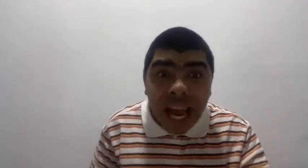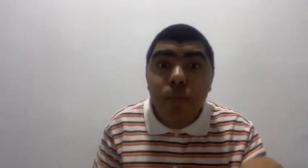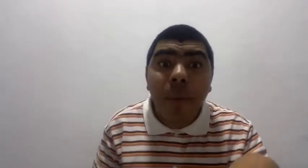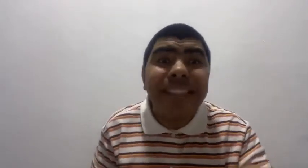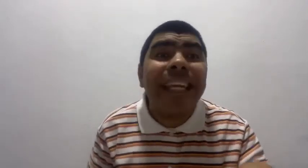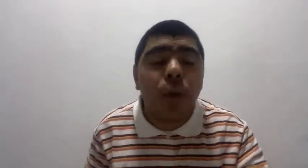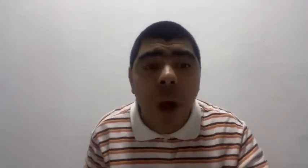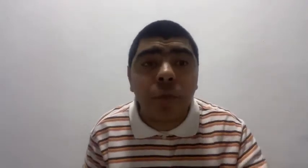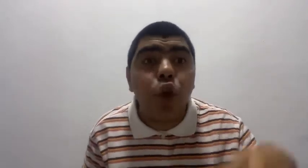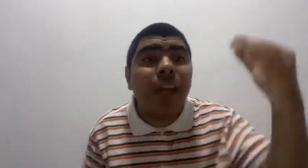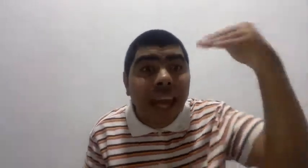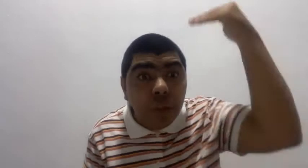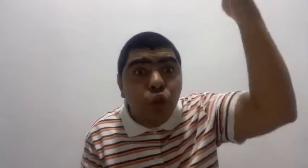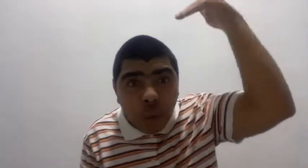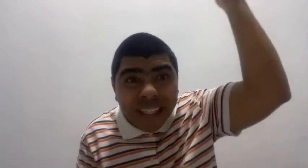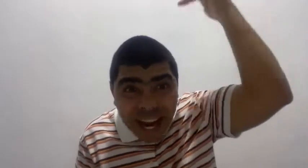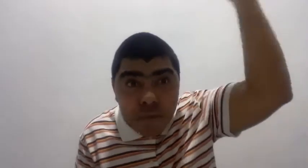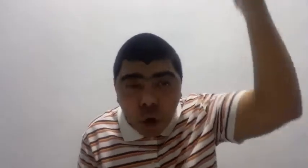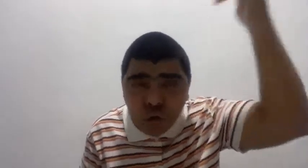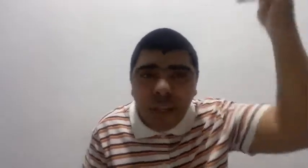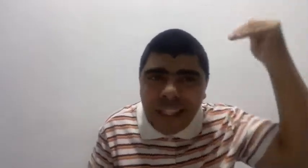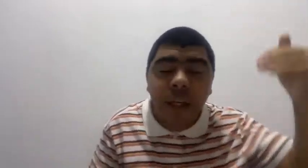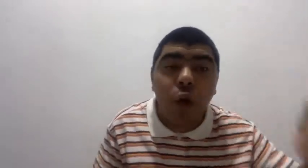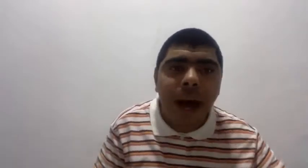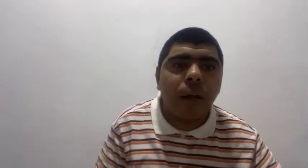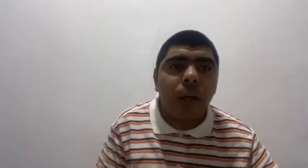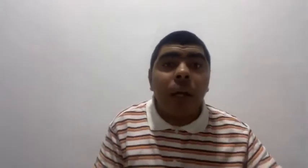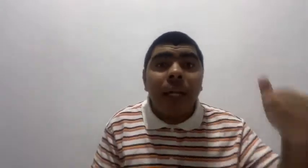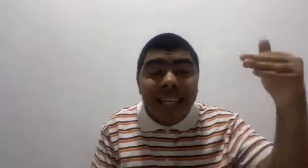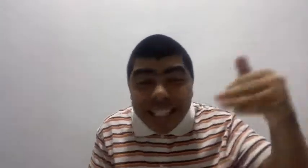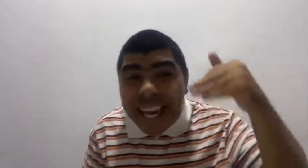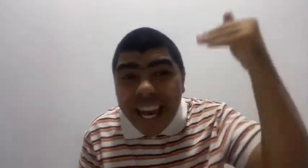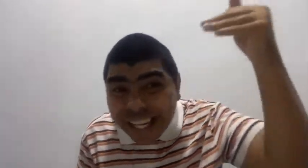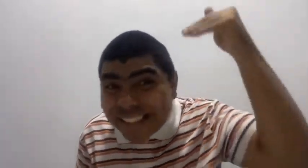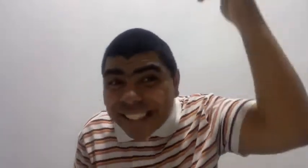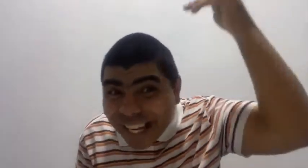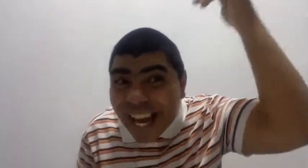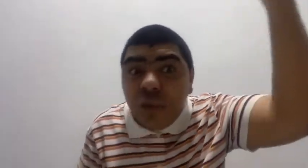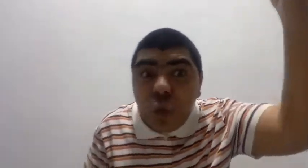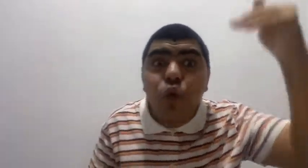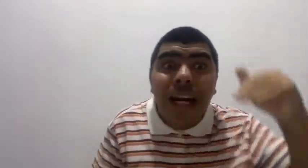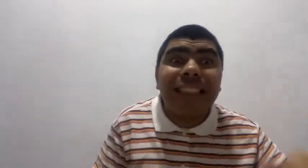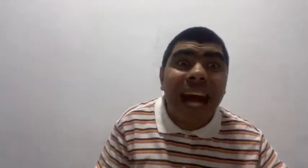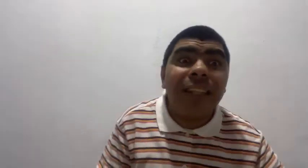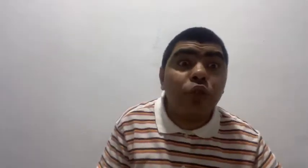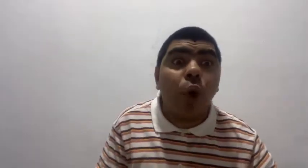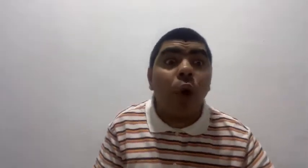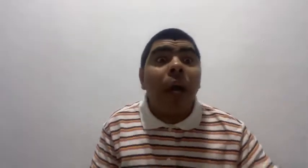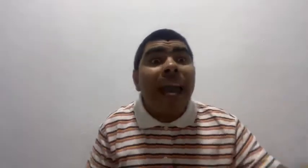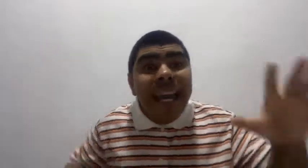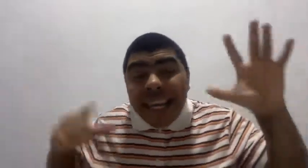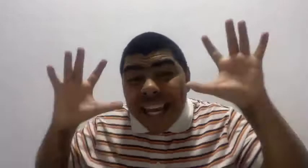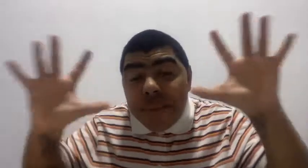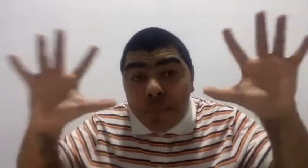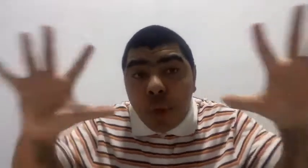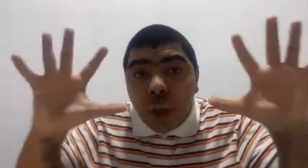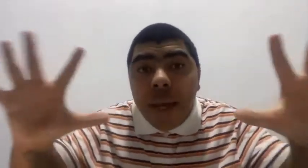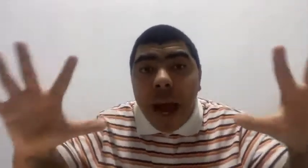Salmo 24: ¿quién subirá al monte de Jehová? ¿Y quién entrará a su lugar santo? El limpio de mano